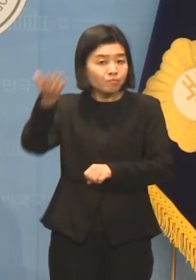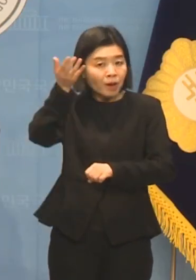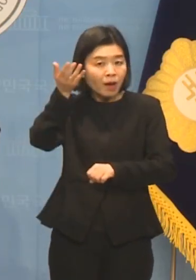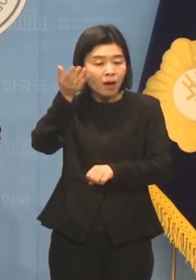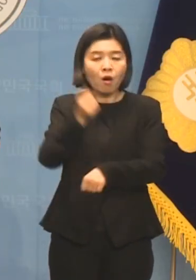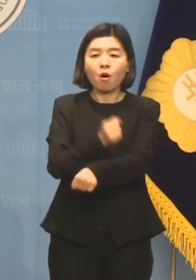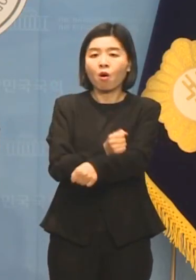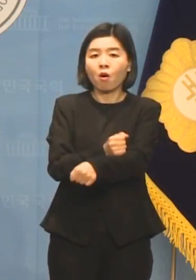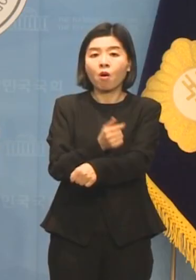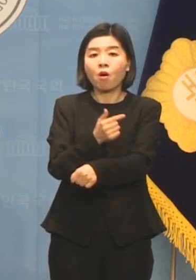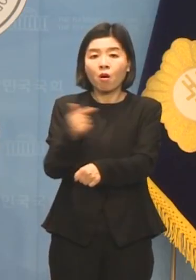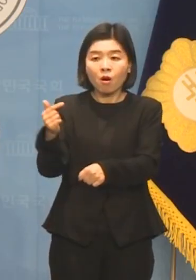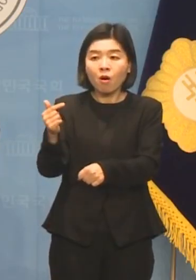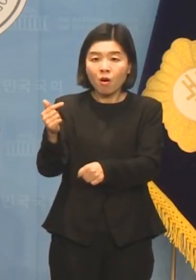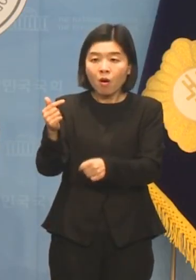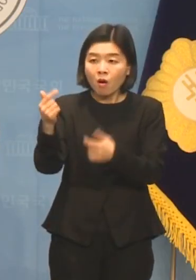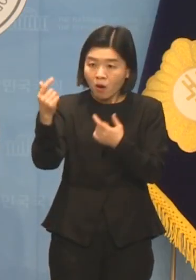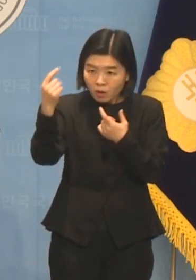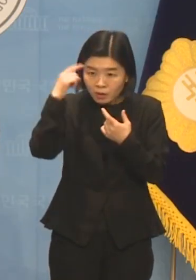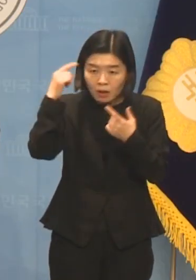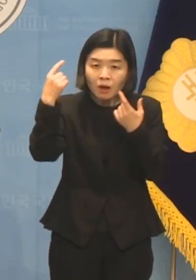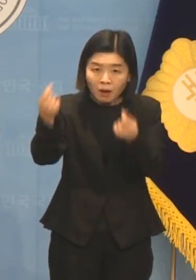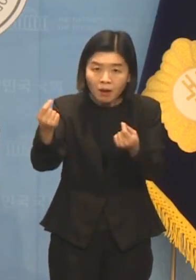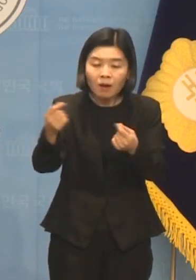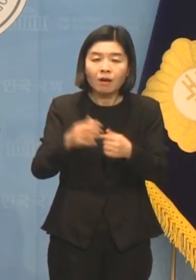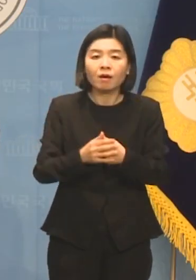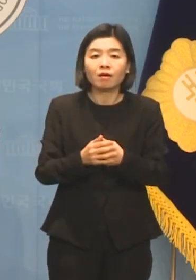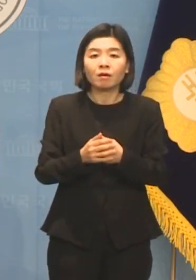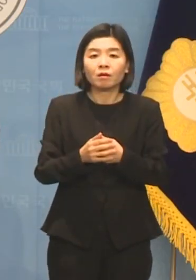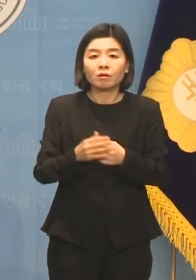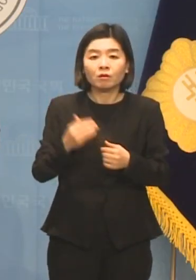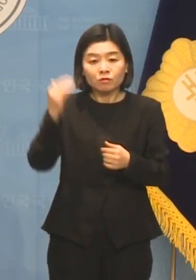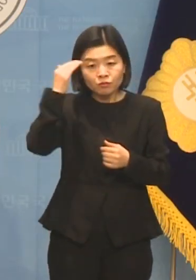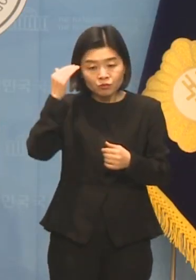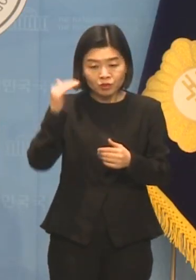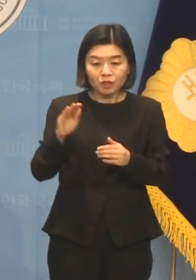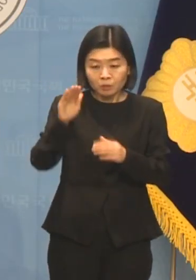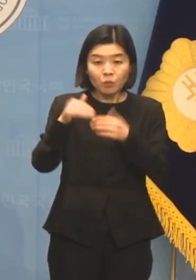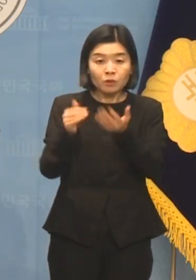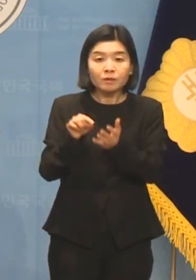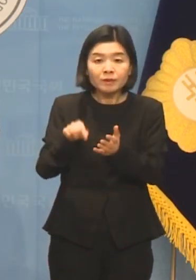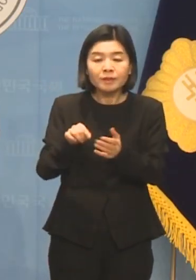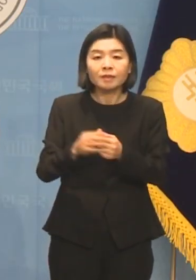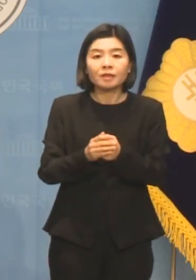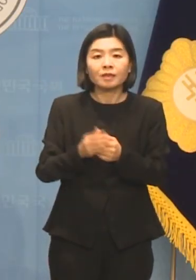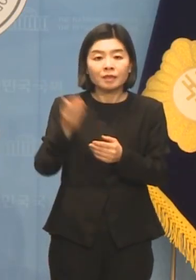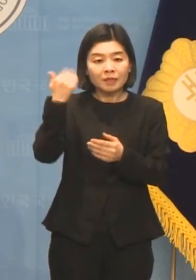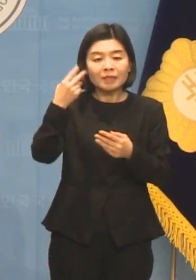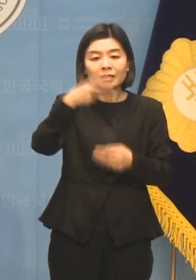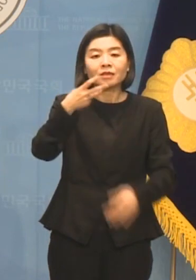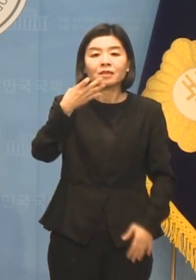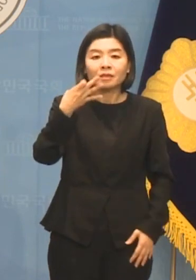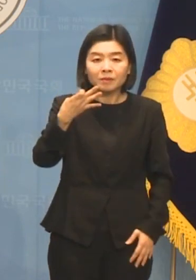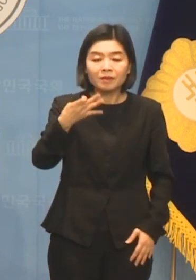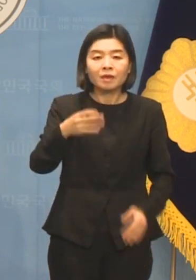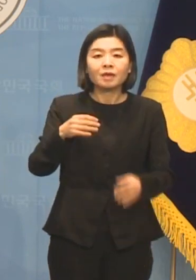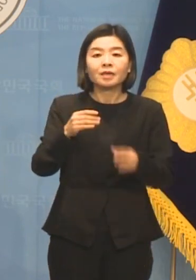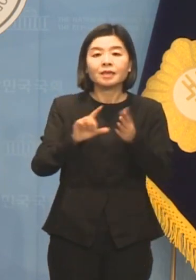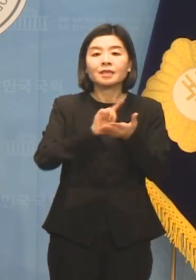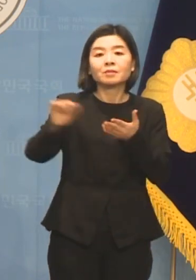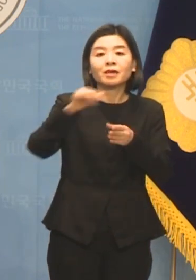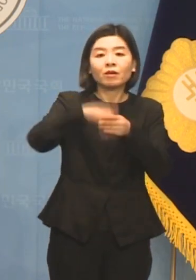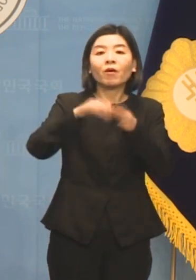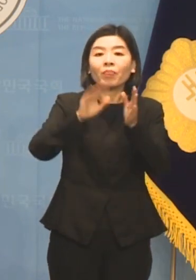그 누구도 부정하기 어렵습니다. 우리만 하더라도 지난 2014년 지방선거에서 처음 도입된